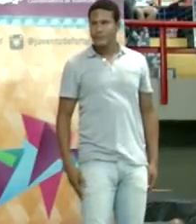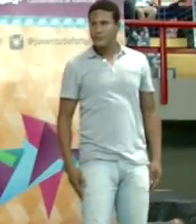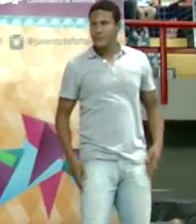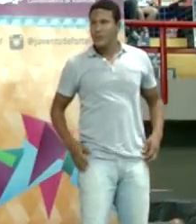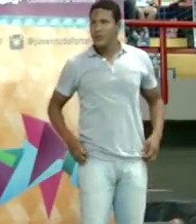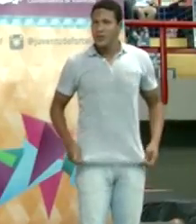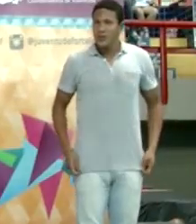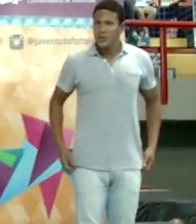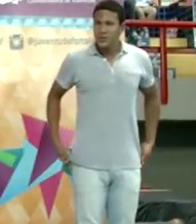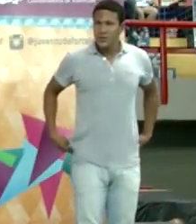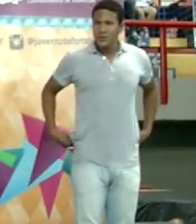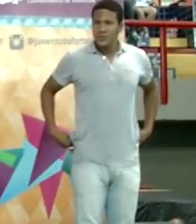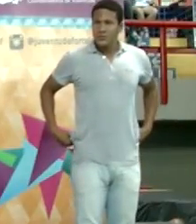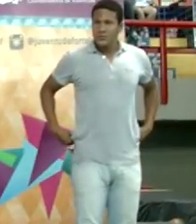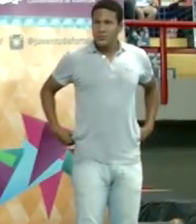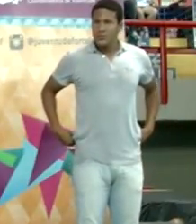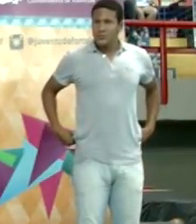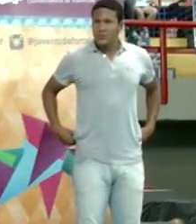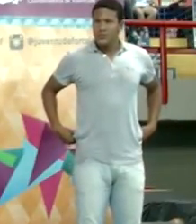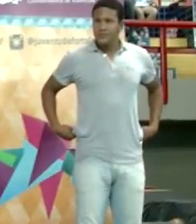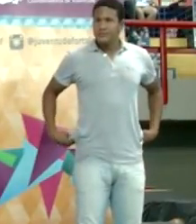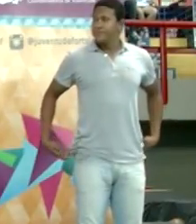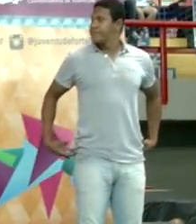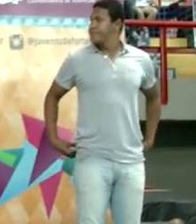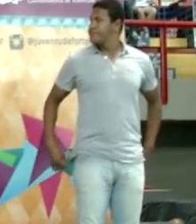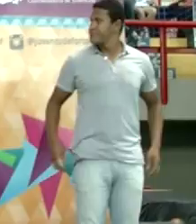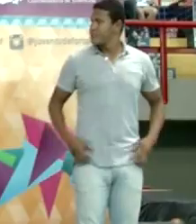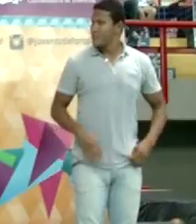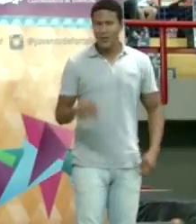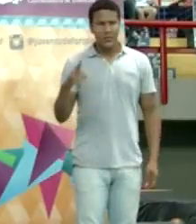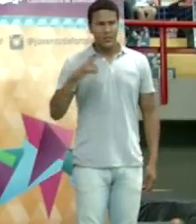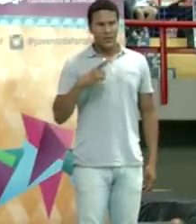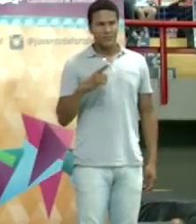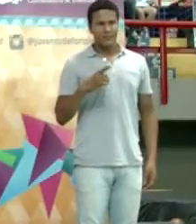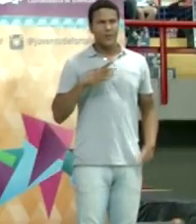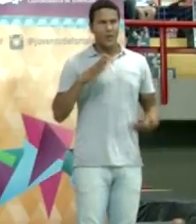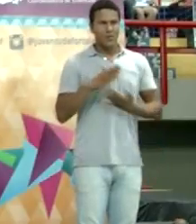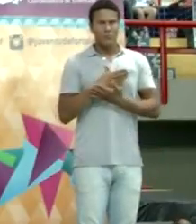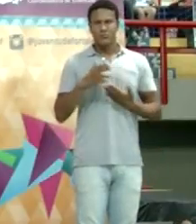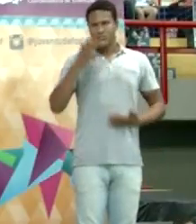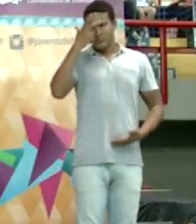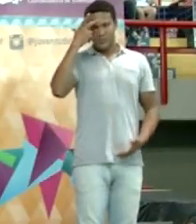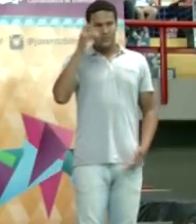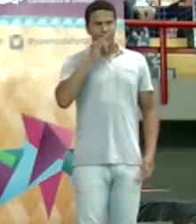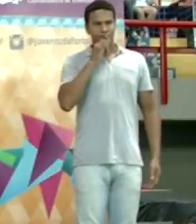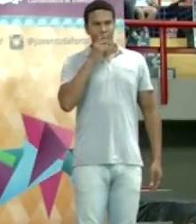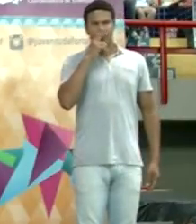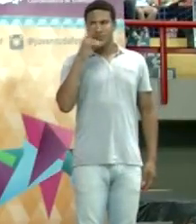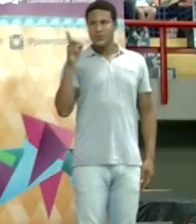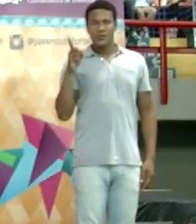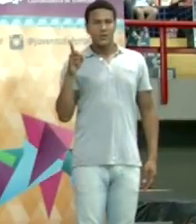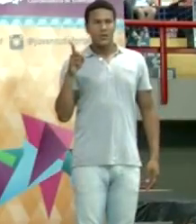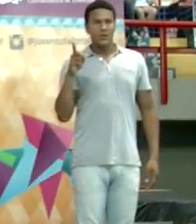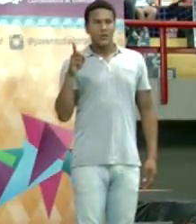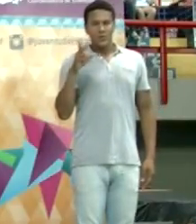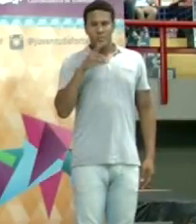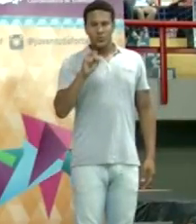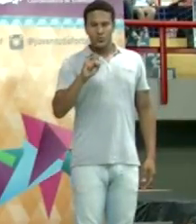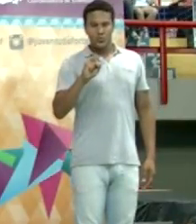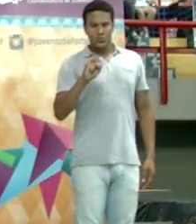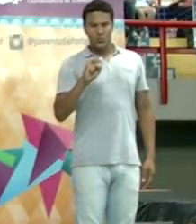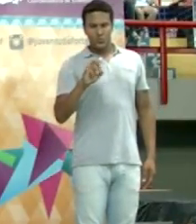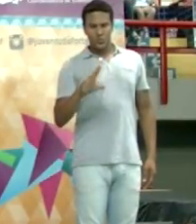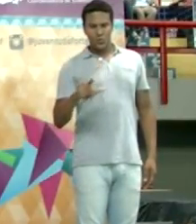Na verdade, a grande maioria dos cientistas acredita no aquecimento global. Eu não sou especialista